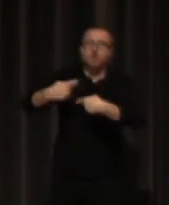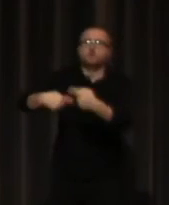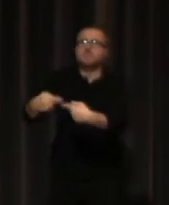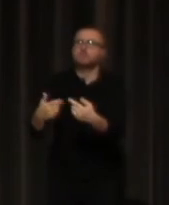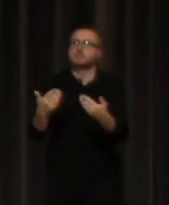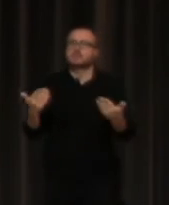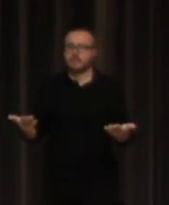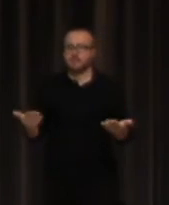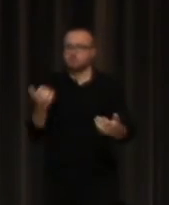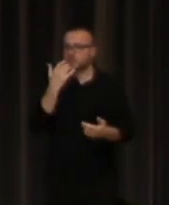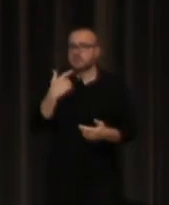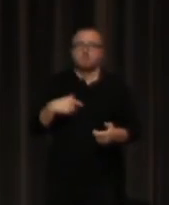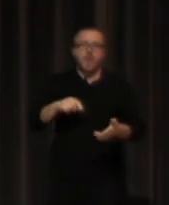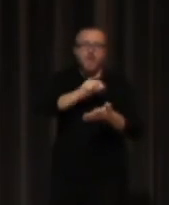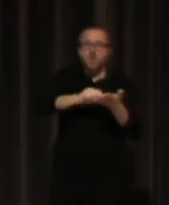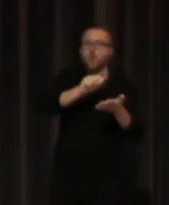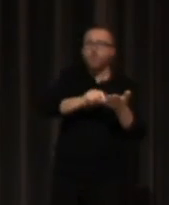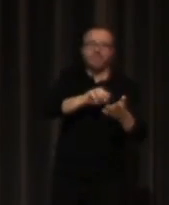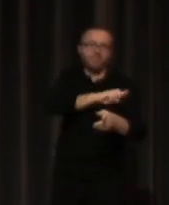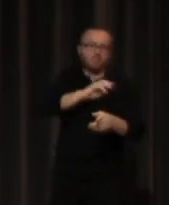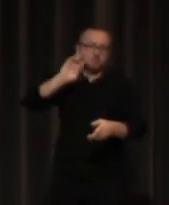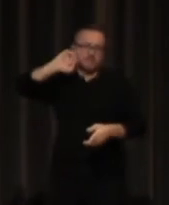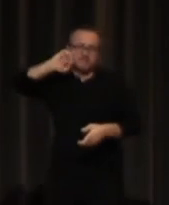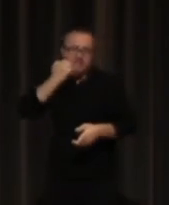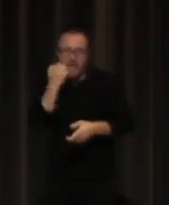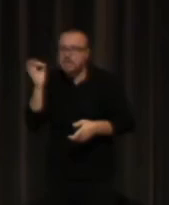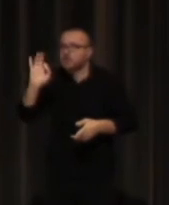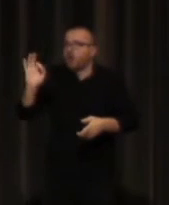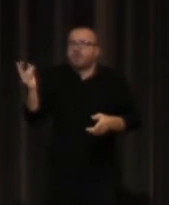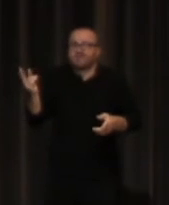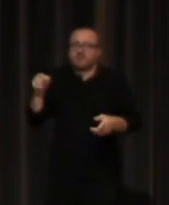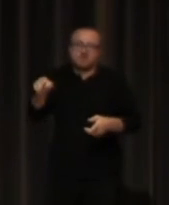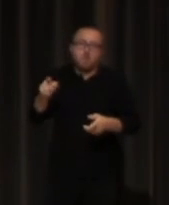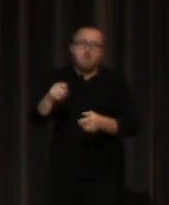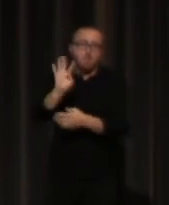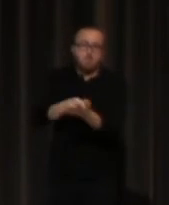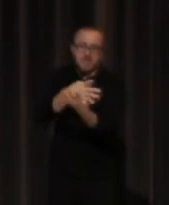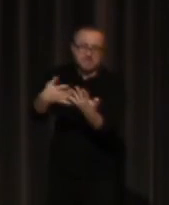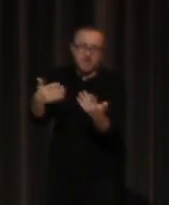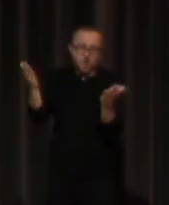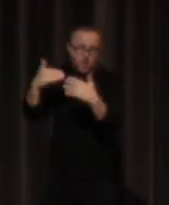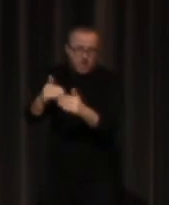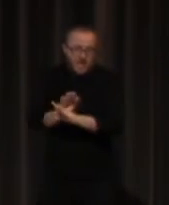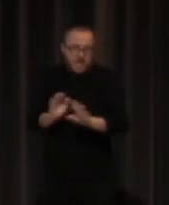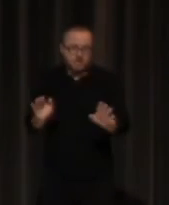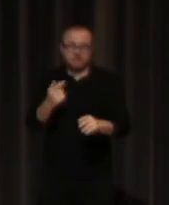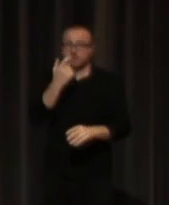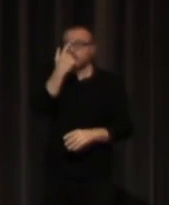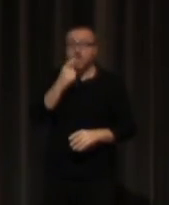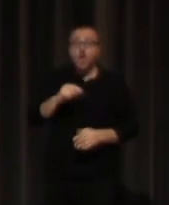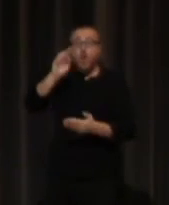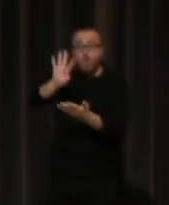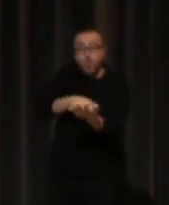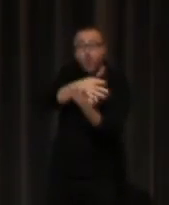és de misteri o és de lladres i serenos. Aquests no són poetes, perquè un poeta escriu des de la